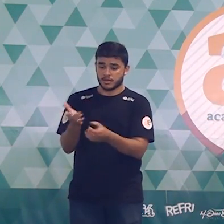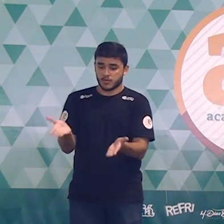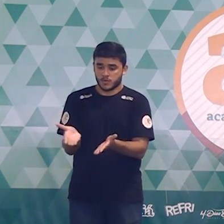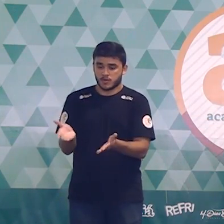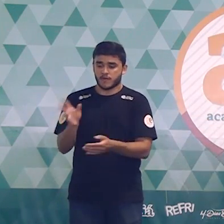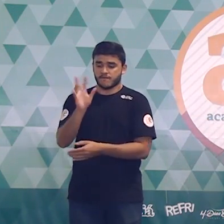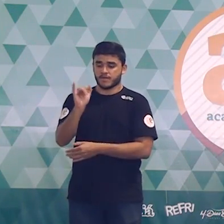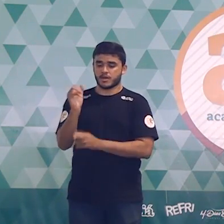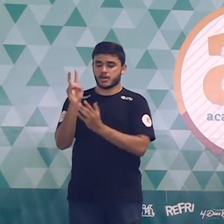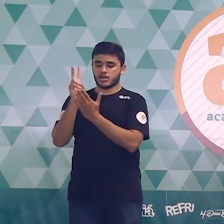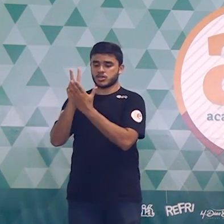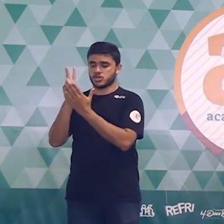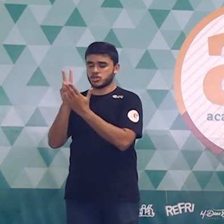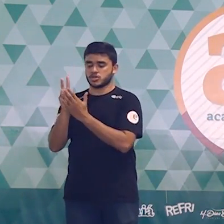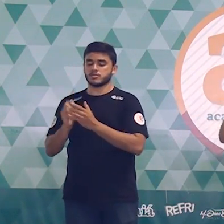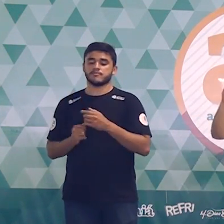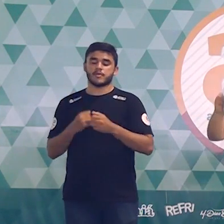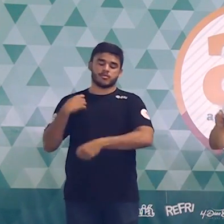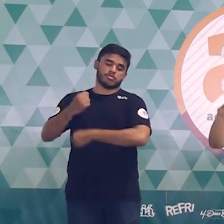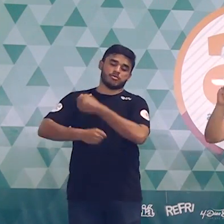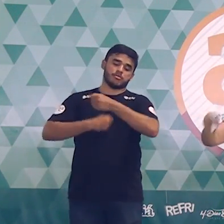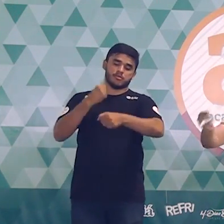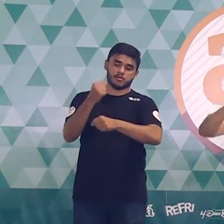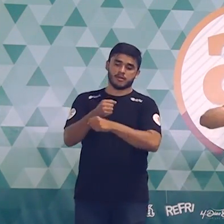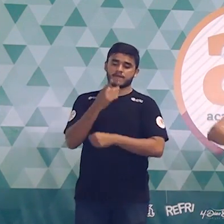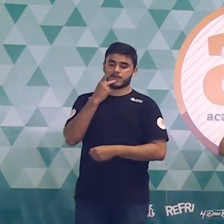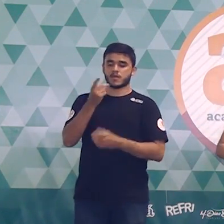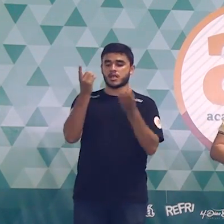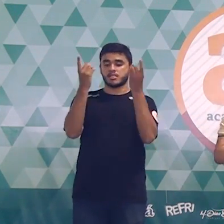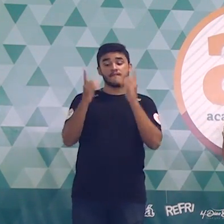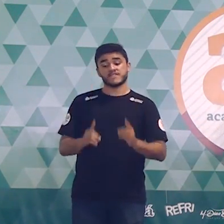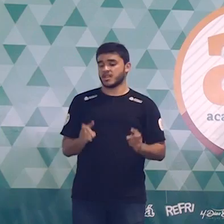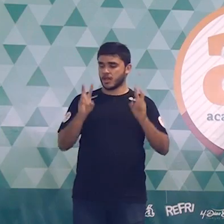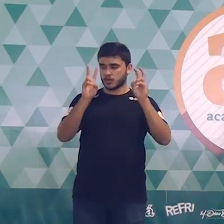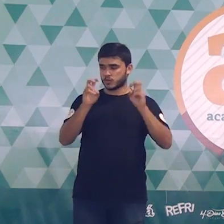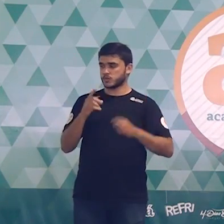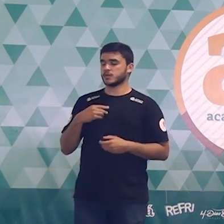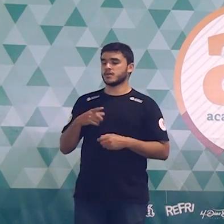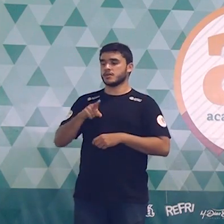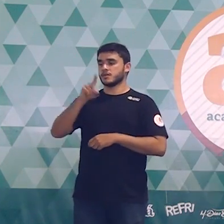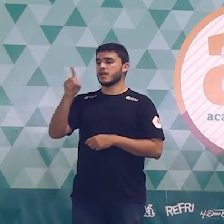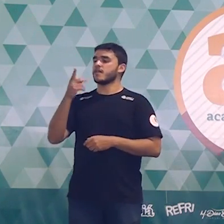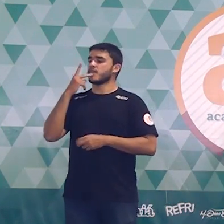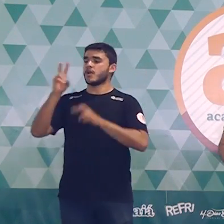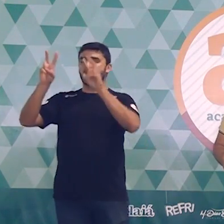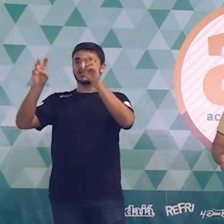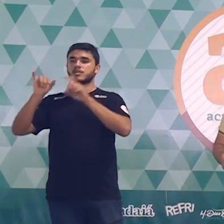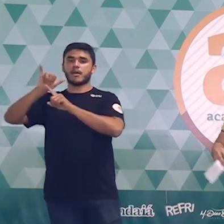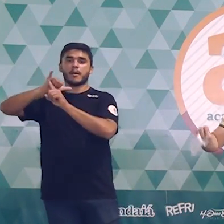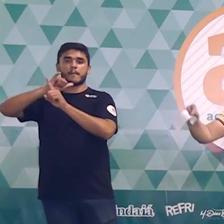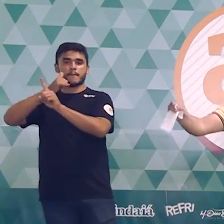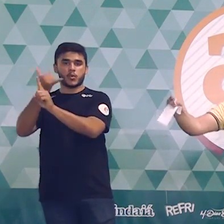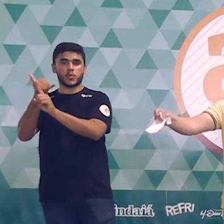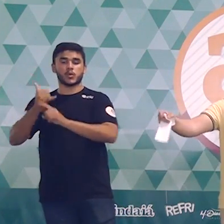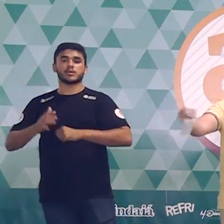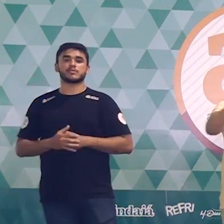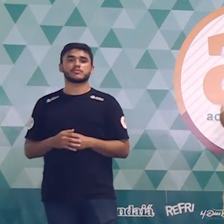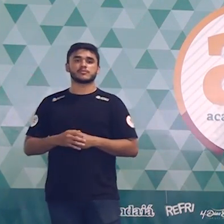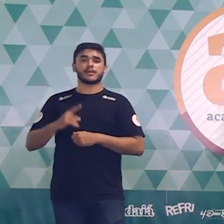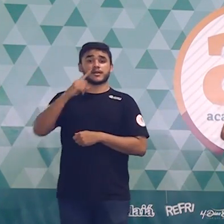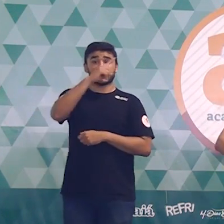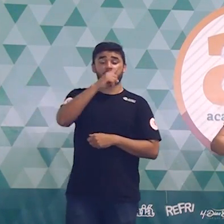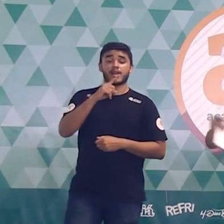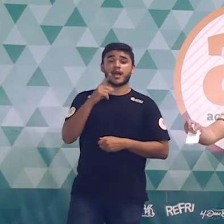diz, esse ano vai cair um tema que envolve o deficiente. Esse ano vai cair bullying. Veja o atentado